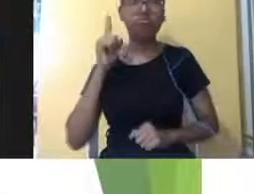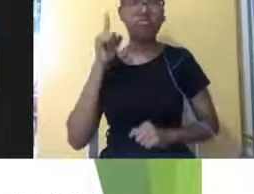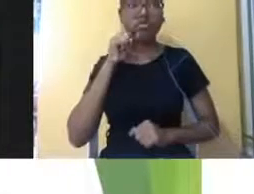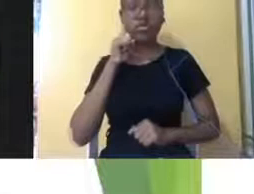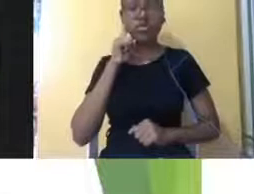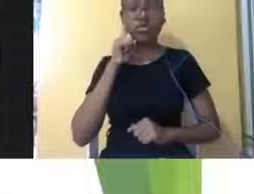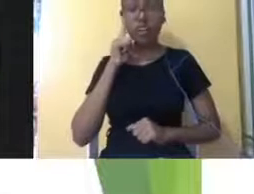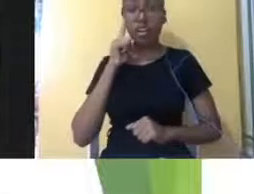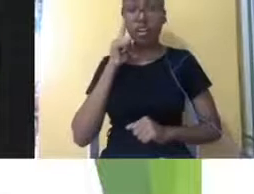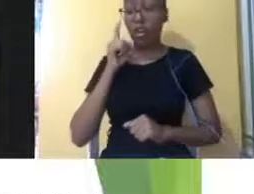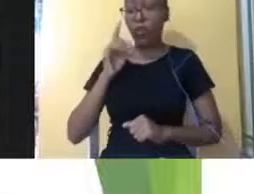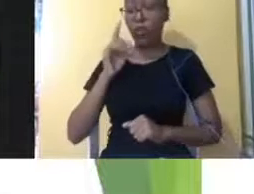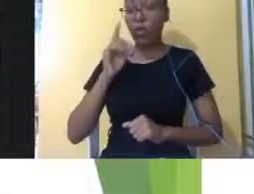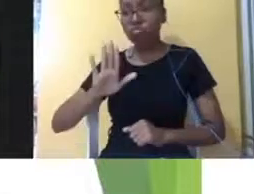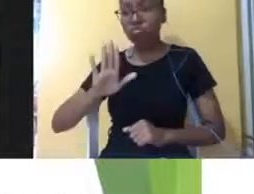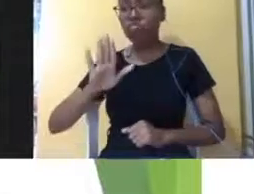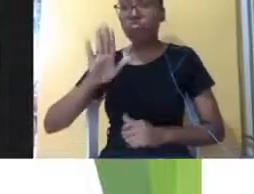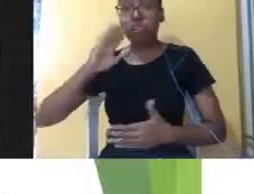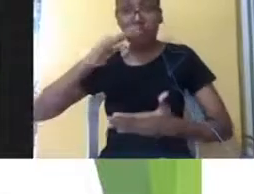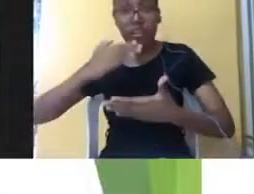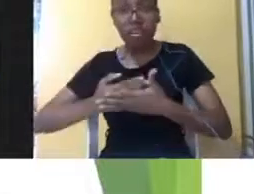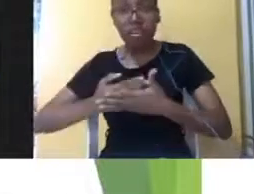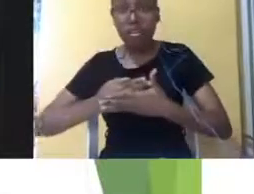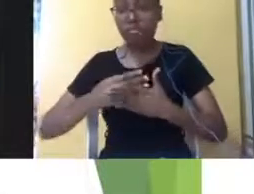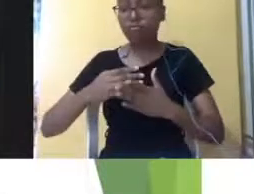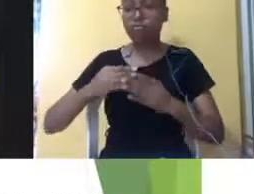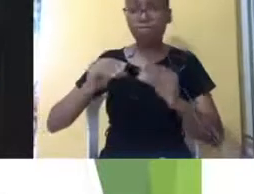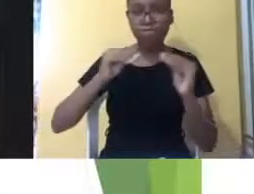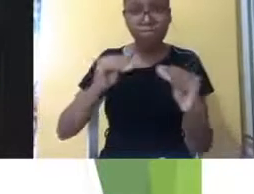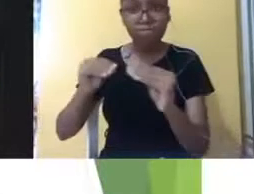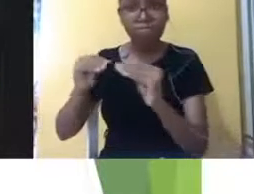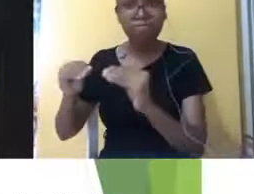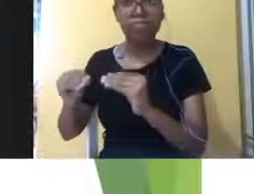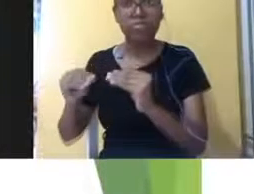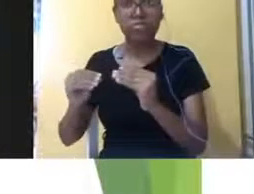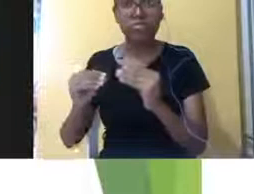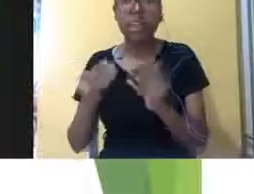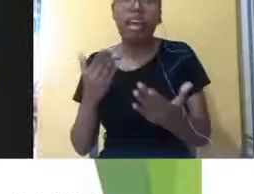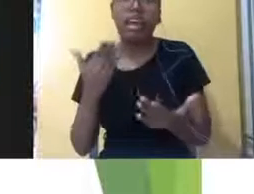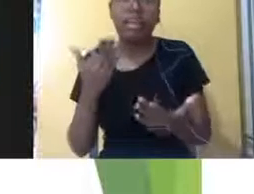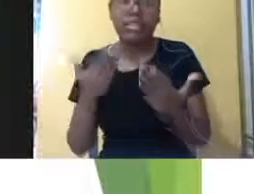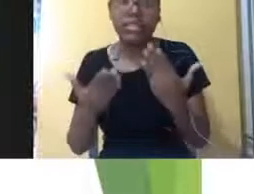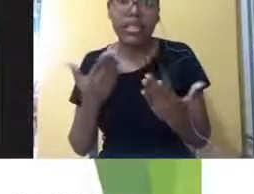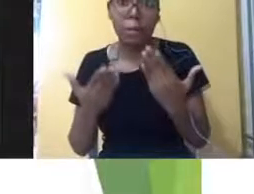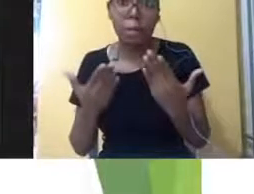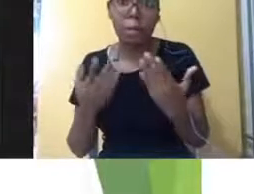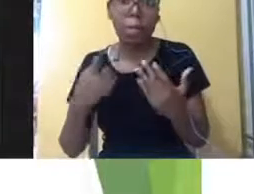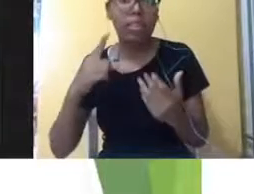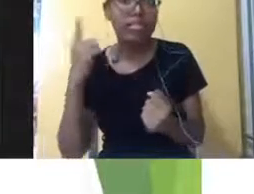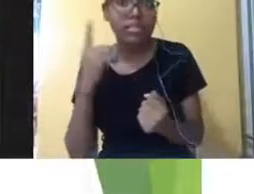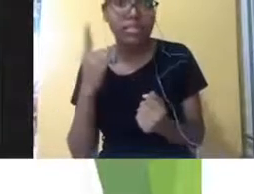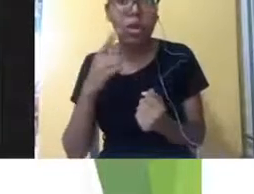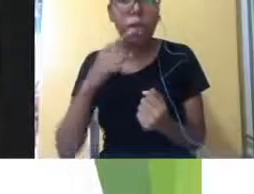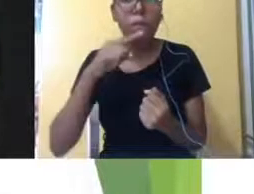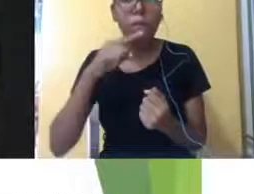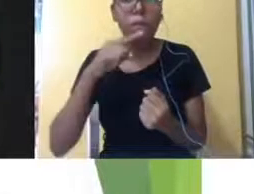de generación en generación, aparte de formar parte de otra sociedad mayoritaria que somos nosotros los oyentes. Y eso